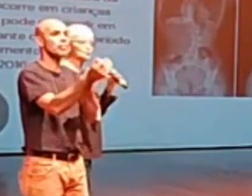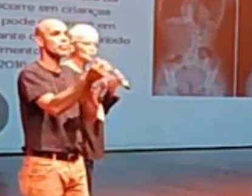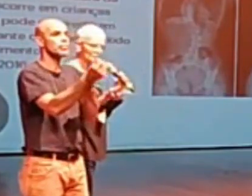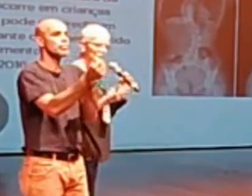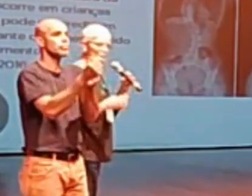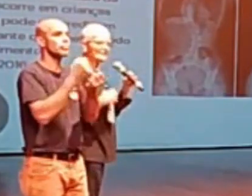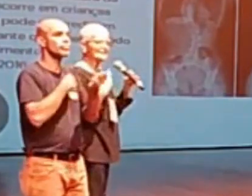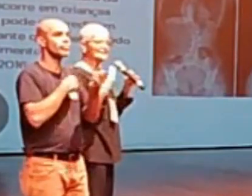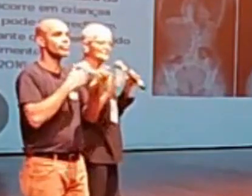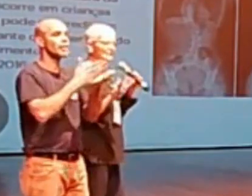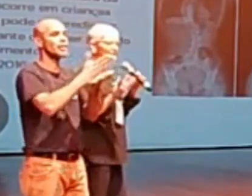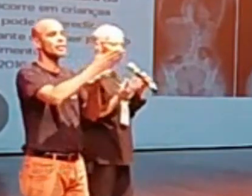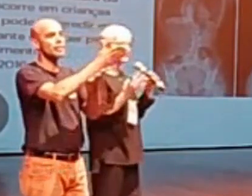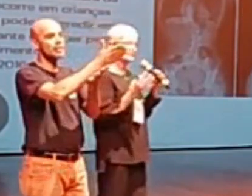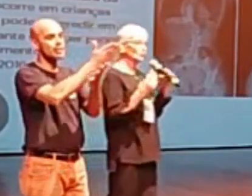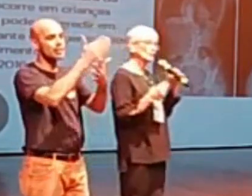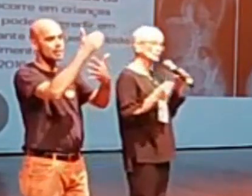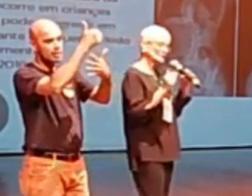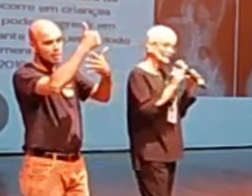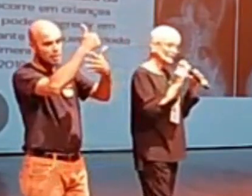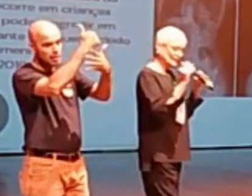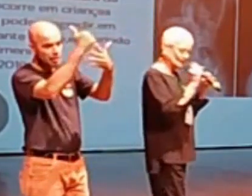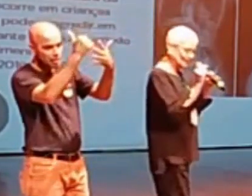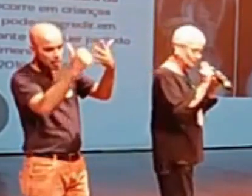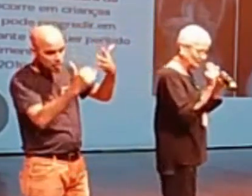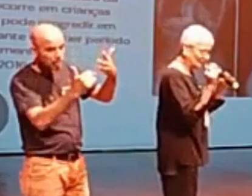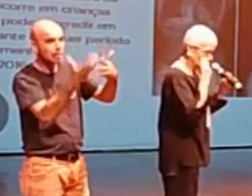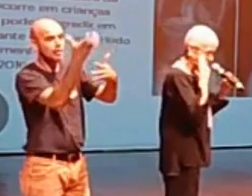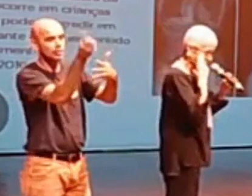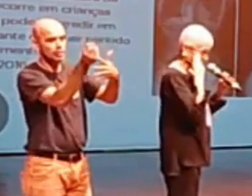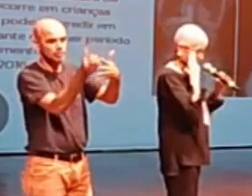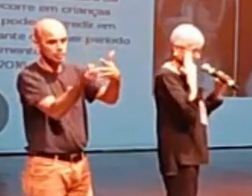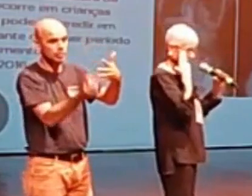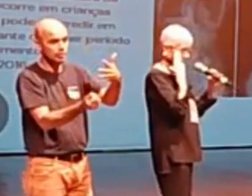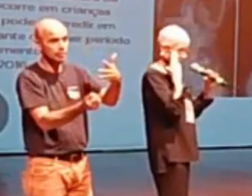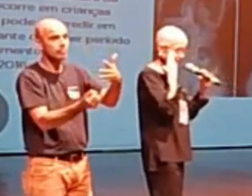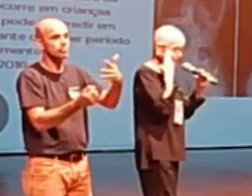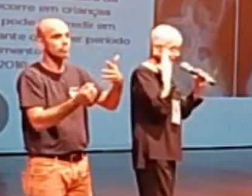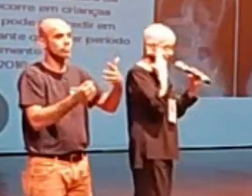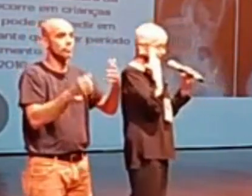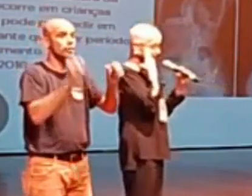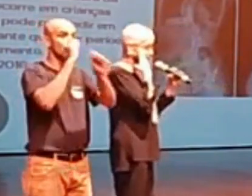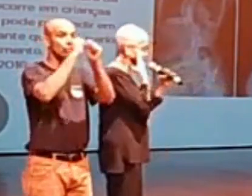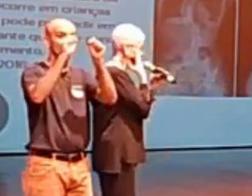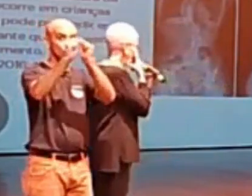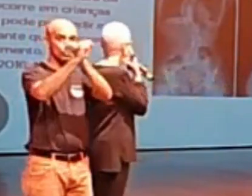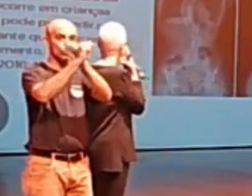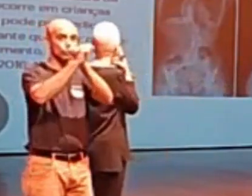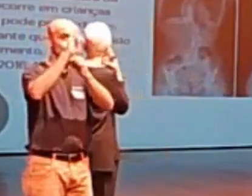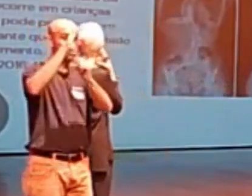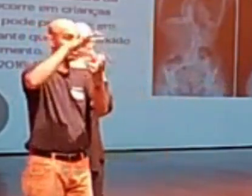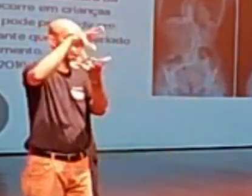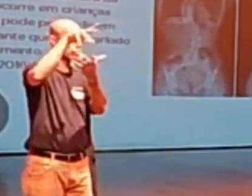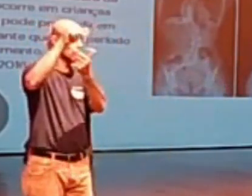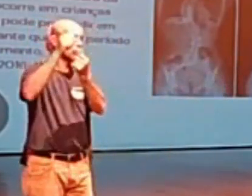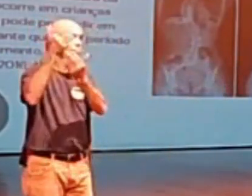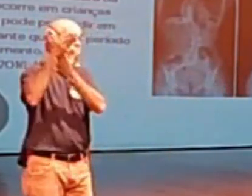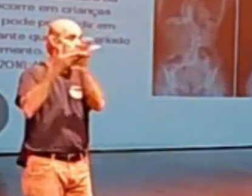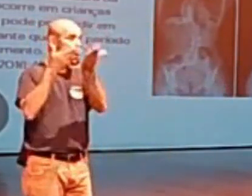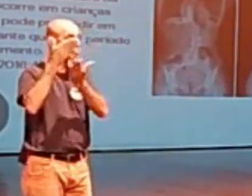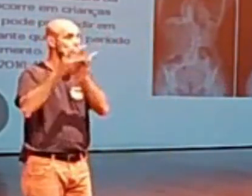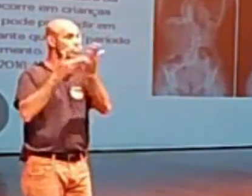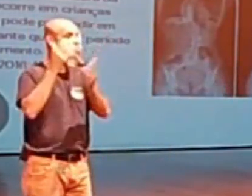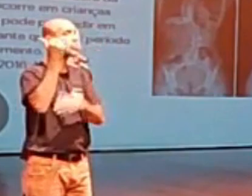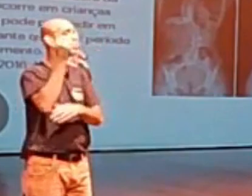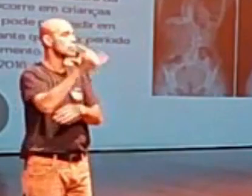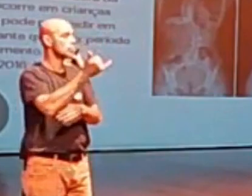diretrizes da SOSORT, eu te falei, aquela entidade internacional que é quem faz quem gera as diretrizes para o tratamento,